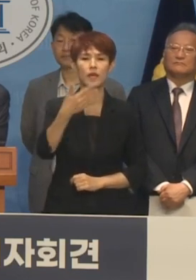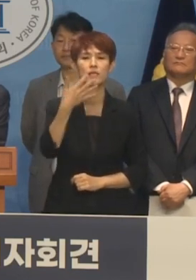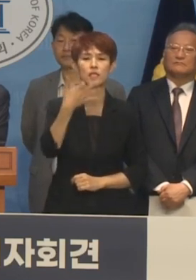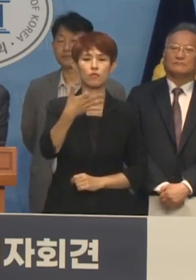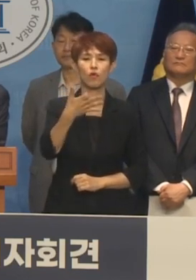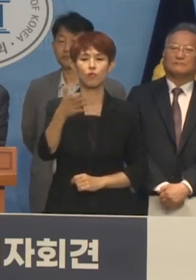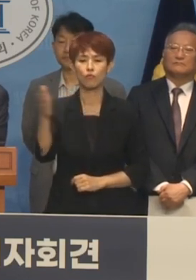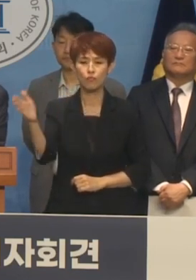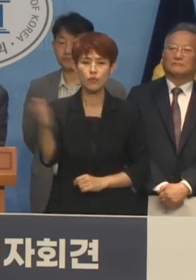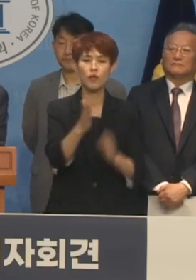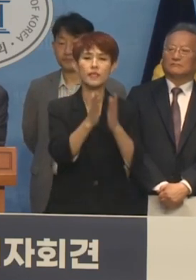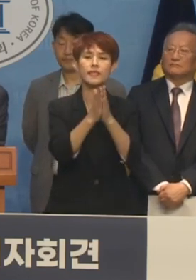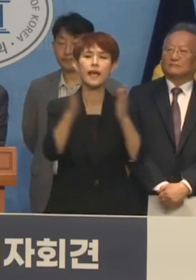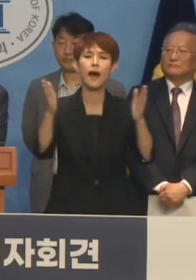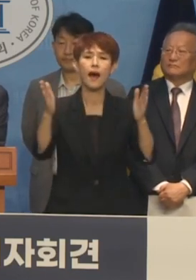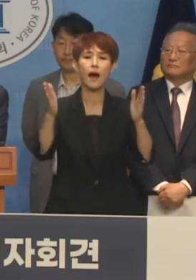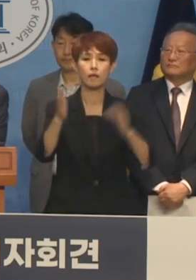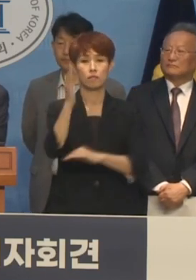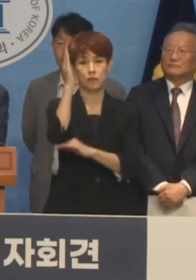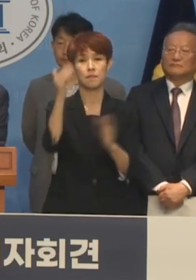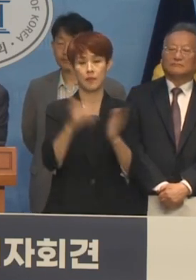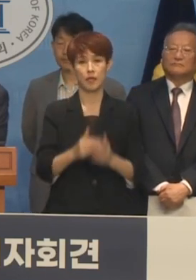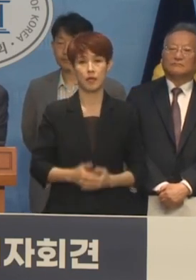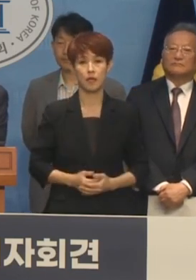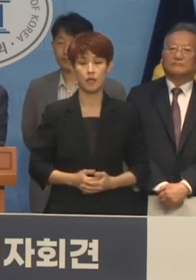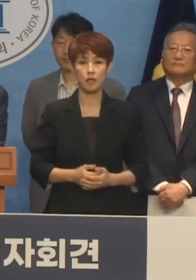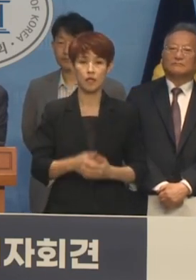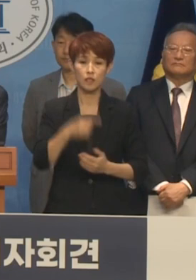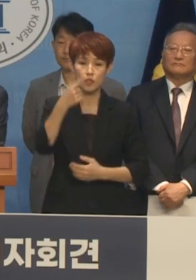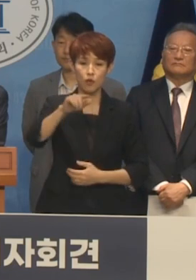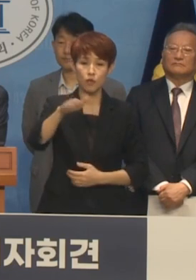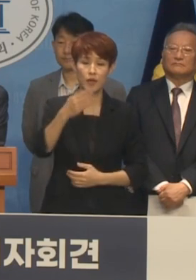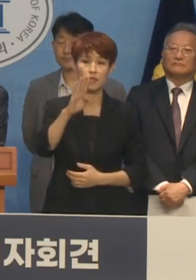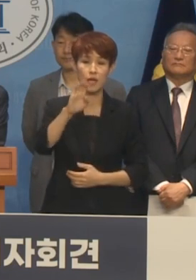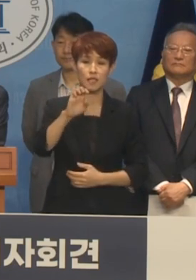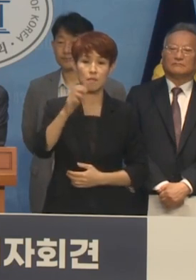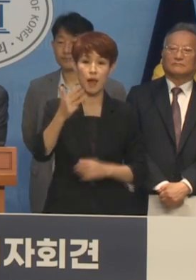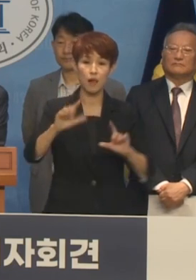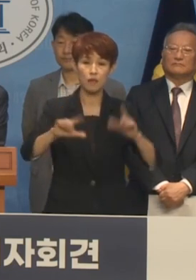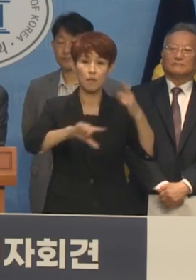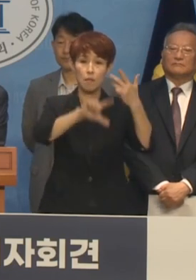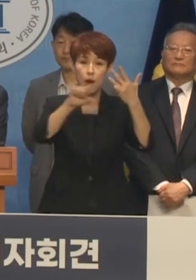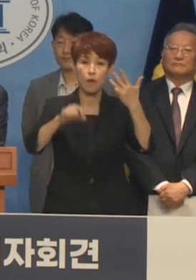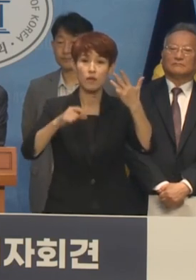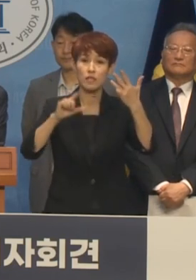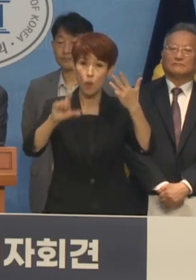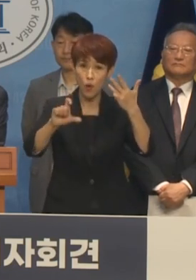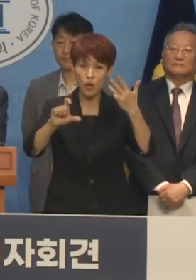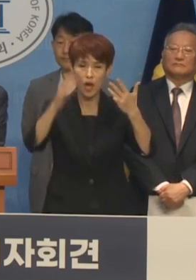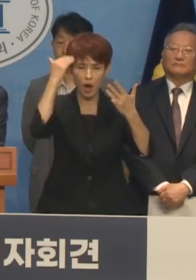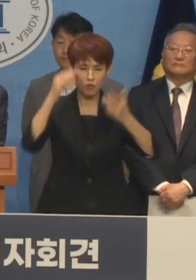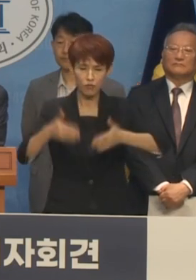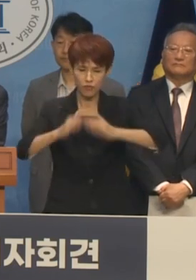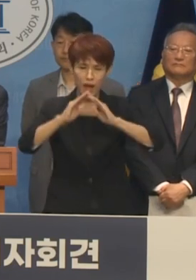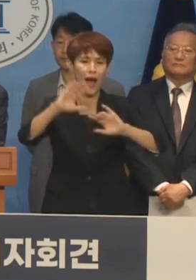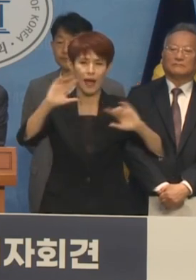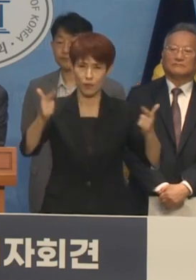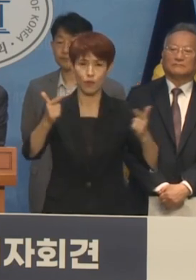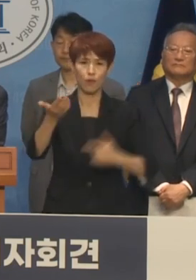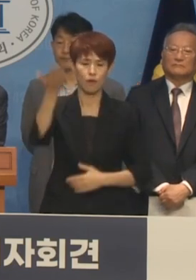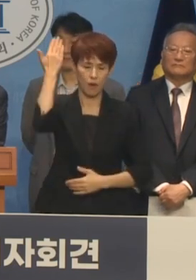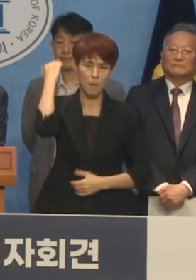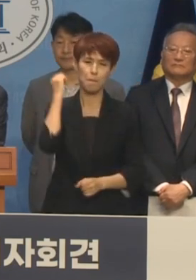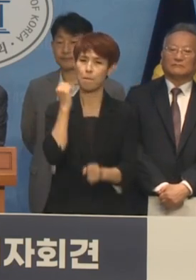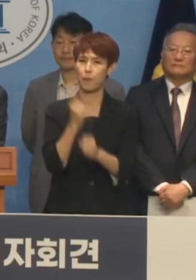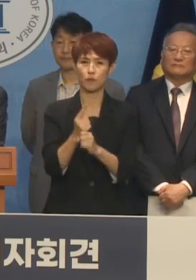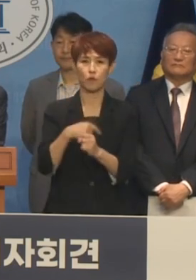1919년부터 시작된 것으로 잡아야 된다. 무슨 얘기죠? 1948년 8월 15일이 대한민국이 세워진 해가 아니라 이미 독립운동